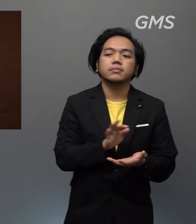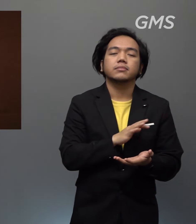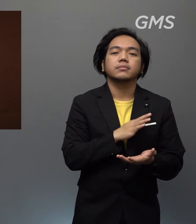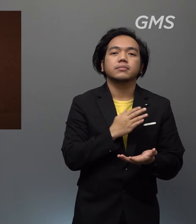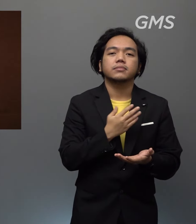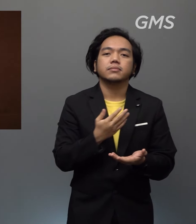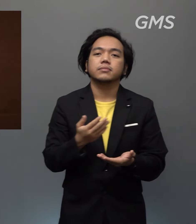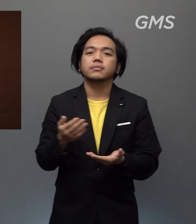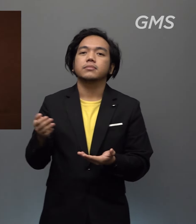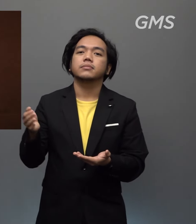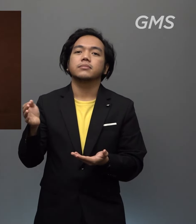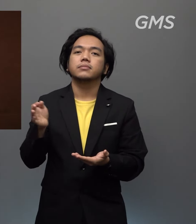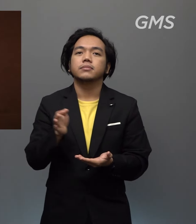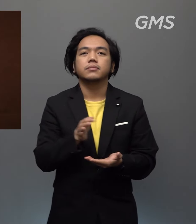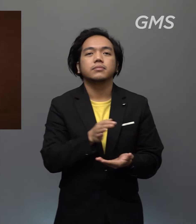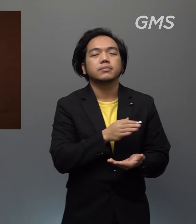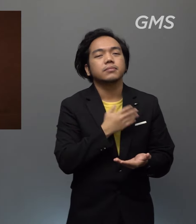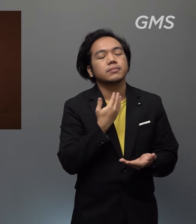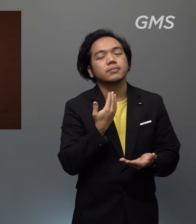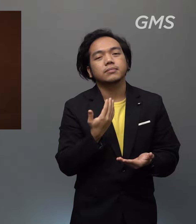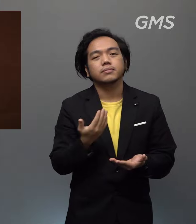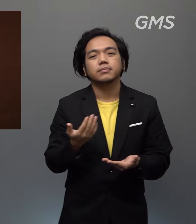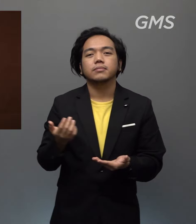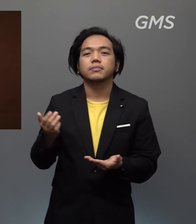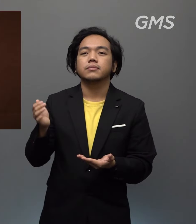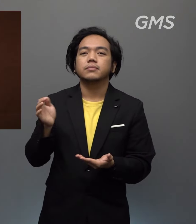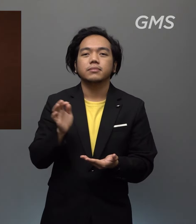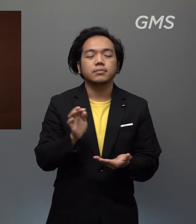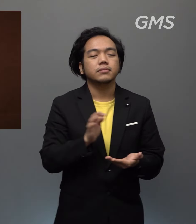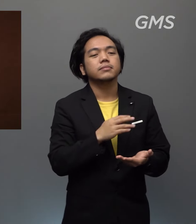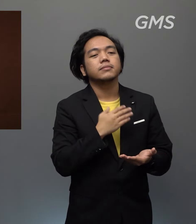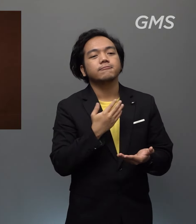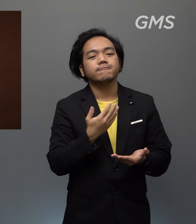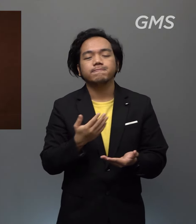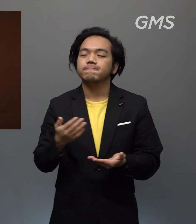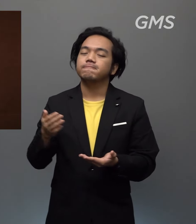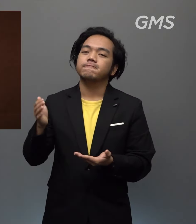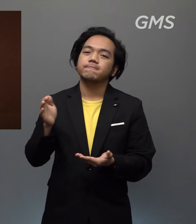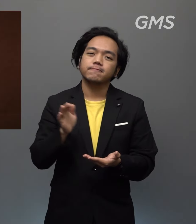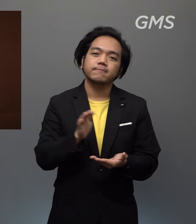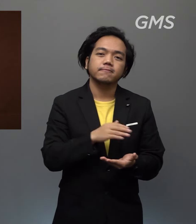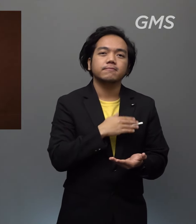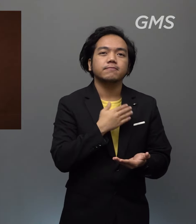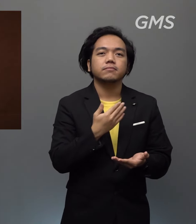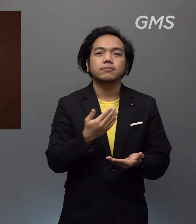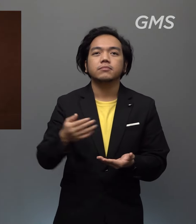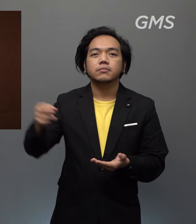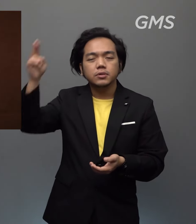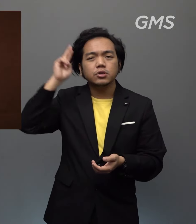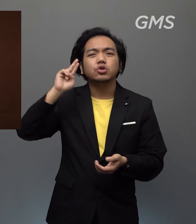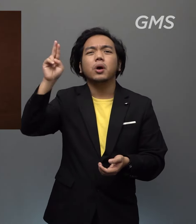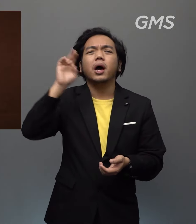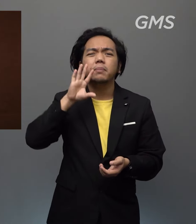na na na. Mereka nakaya na na maya sore anakaya na na na na. Tuhan